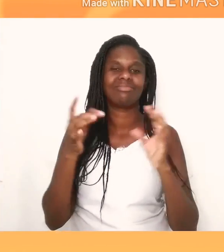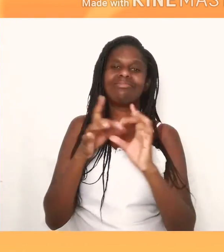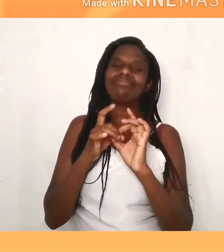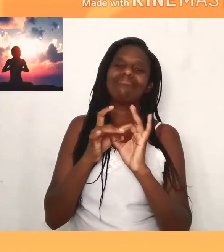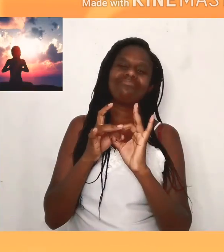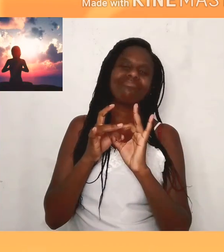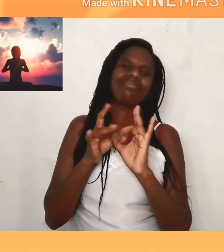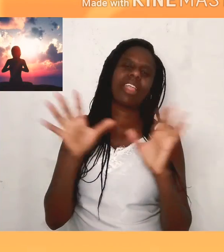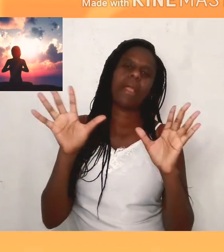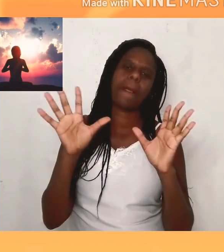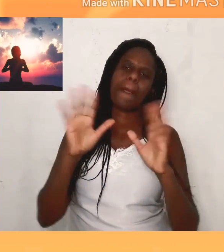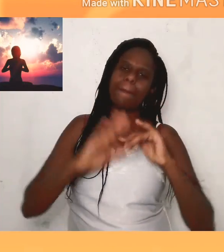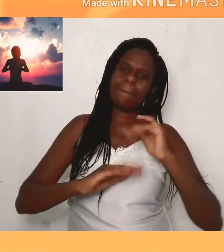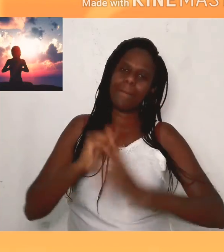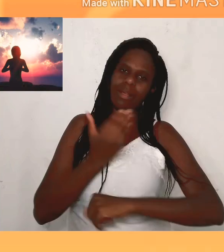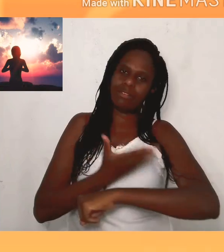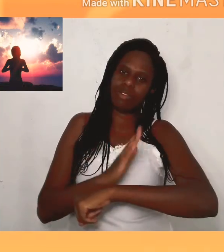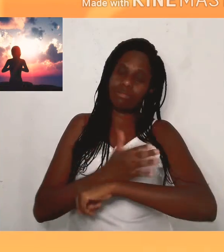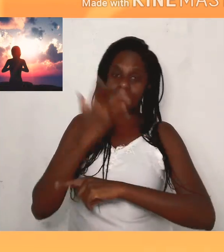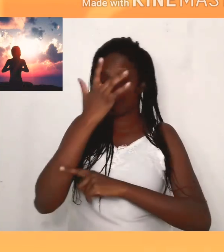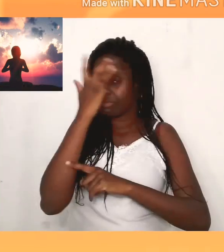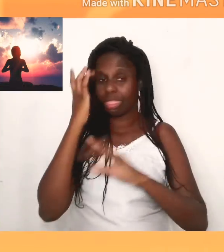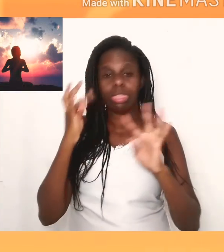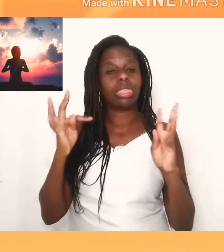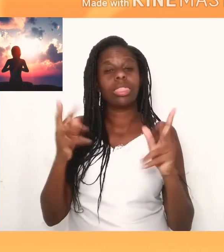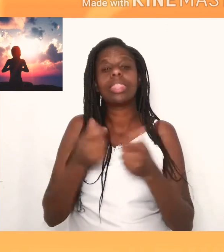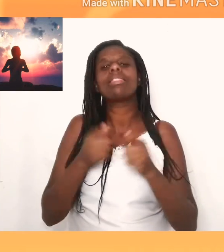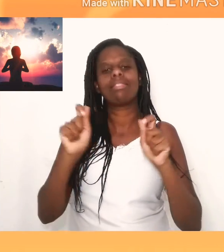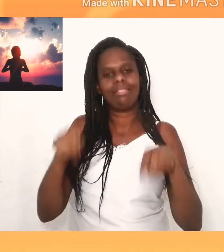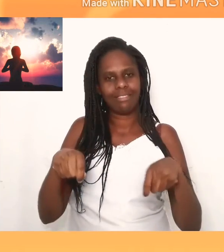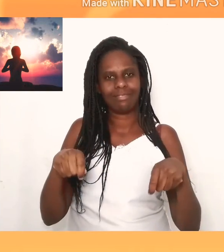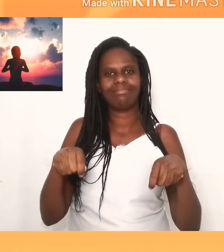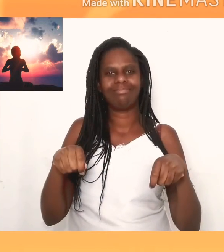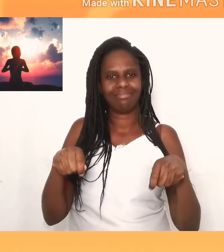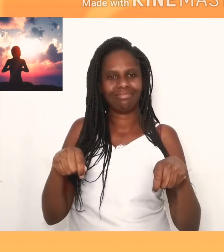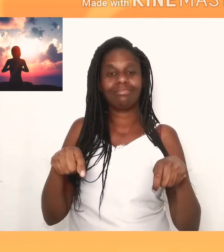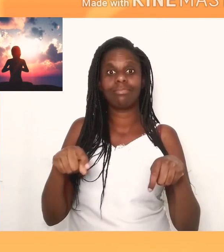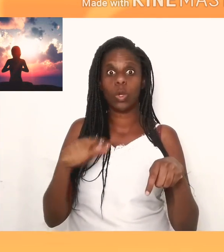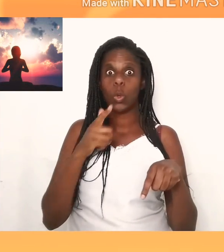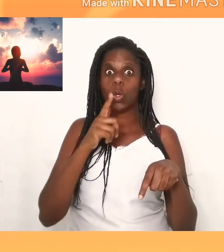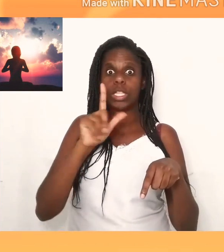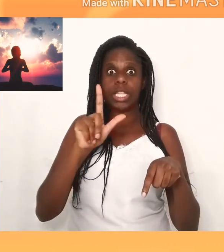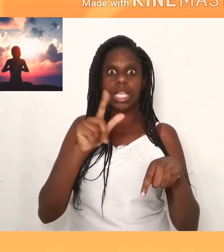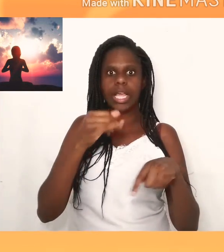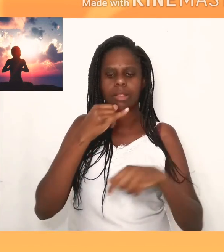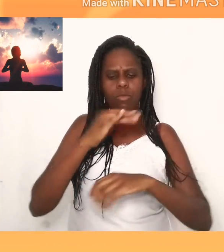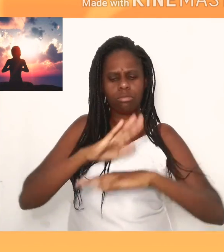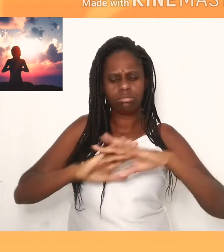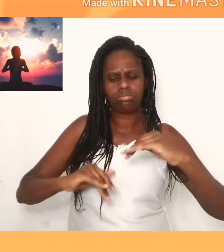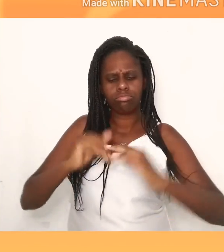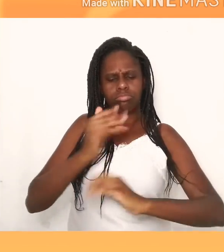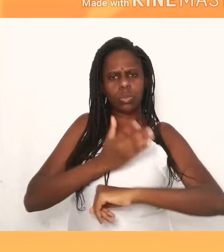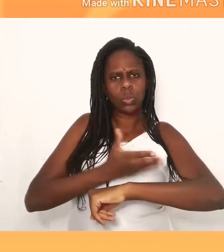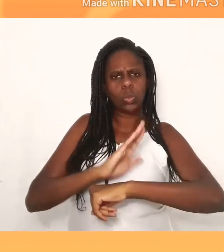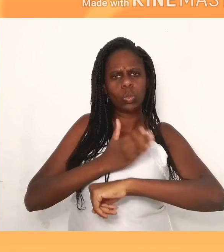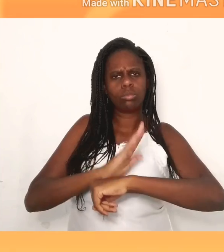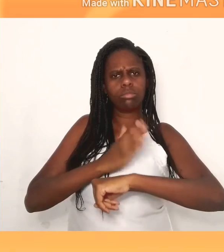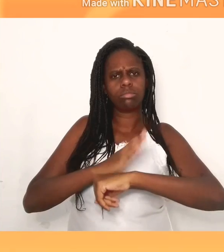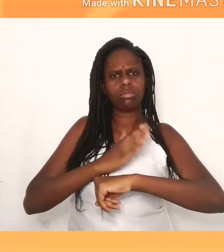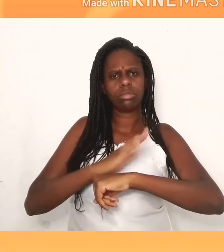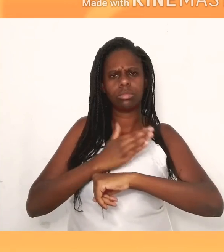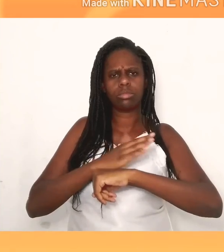pessoas praticarem, todo tipo de pessoas, né? É um saber de voltar para dentro de si. Esse